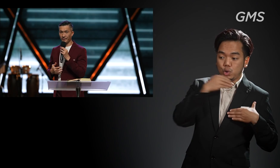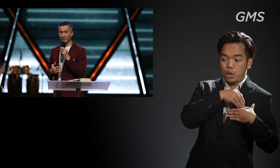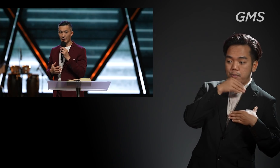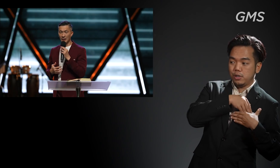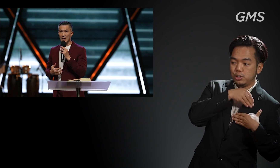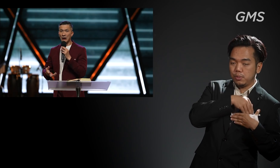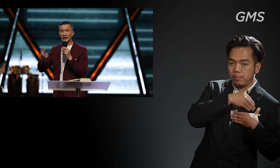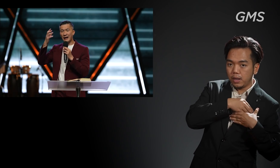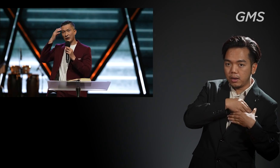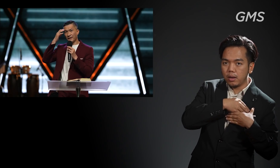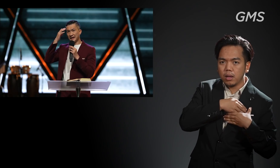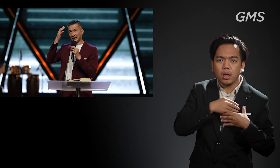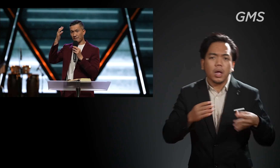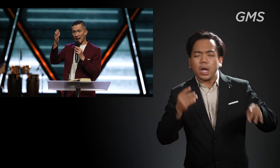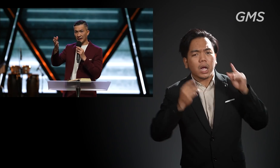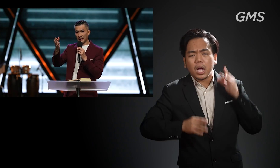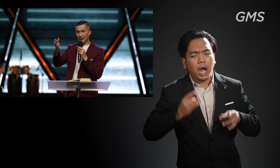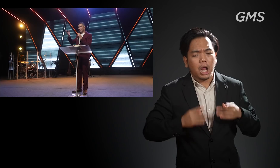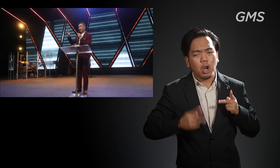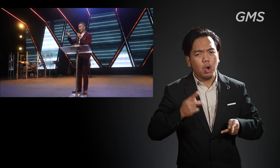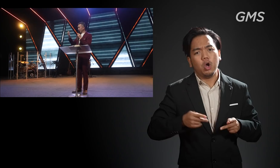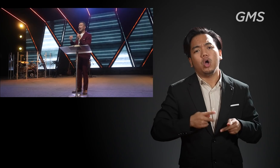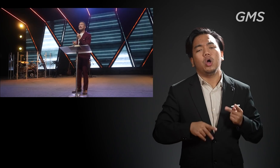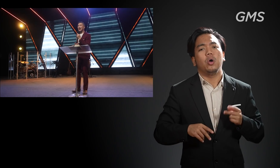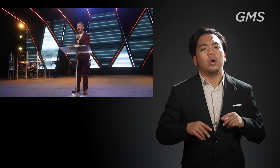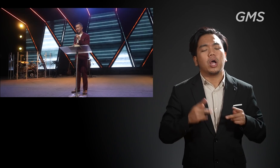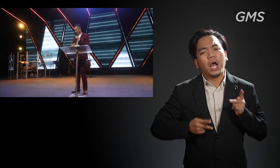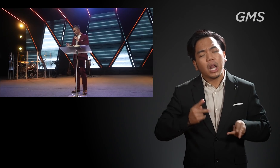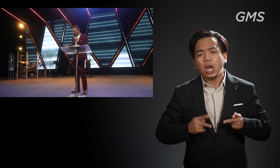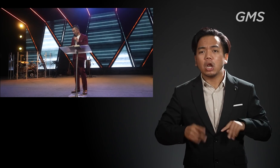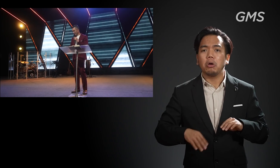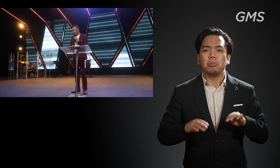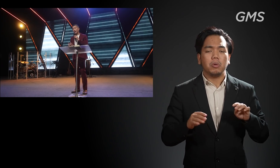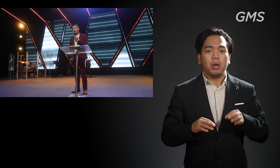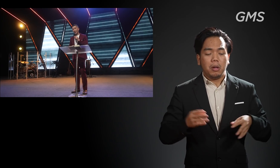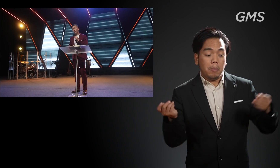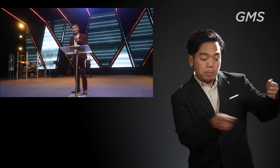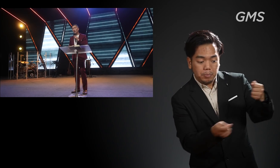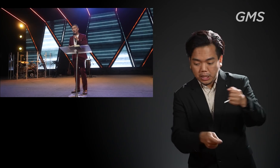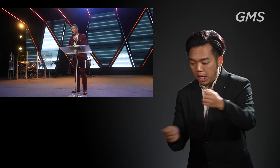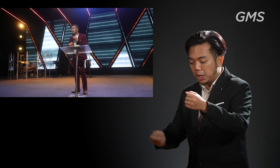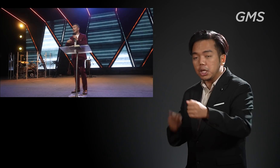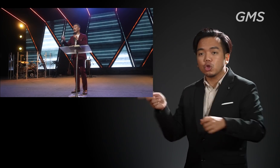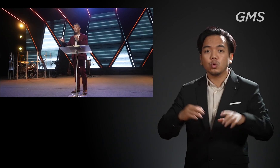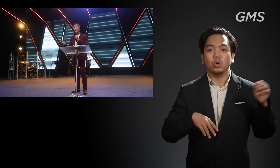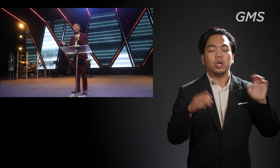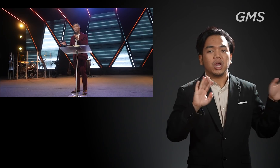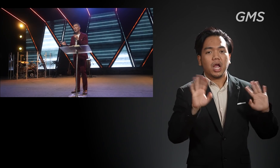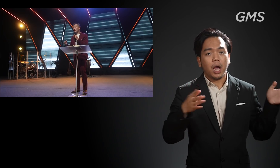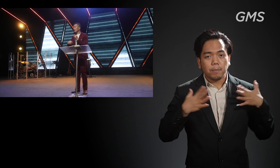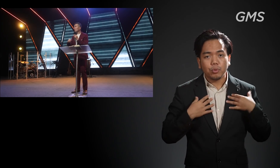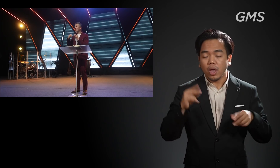kantongnya. Kalau dia nggak punya visi ke depan, dia akan sayang. Tadinya dia ada satu kantong penuh, nanti setelah